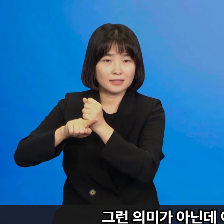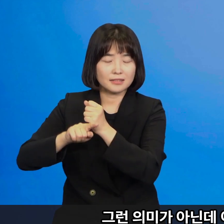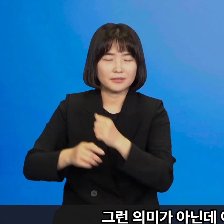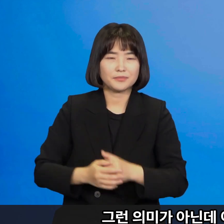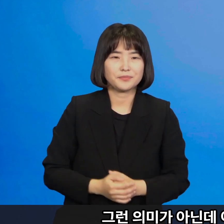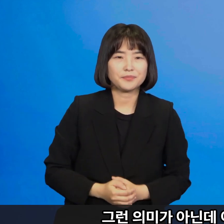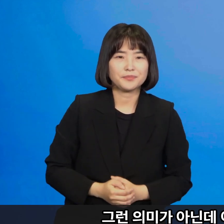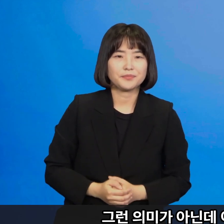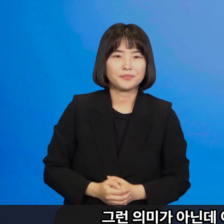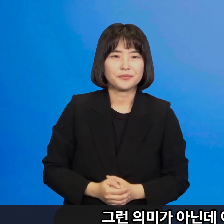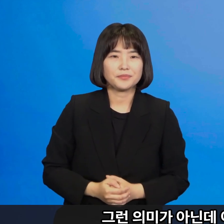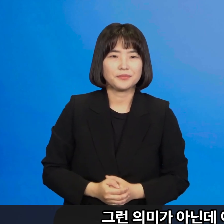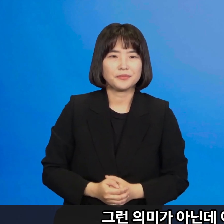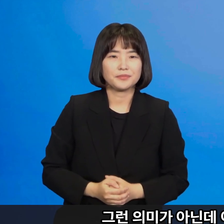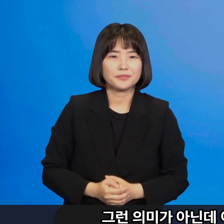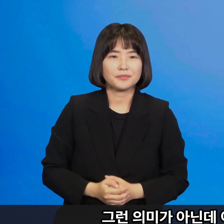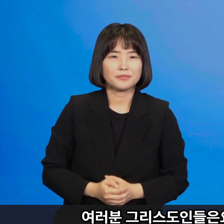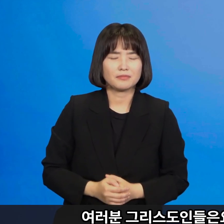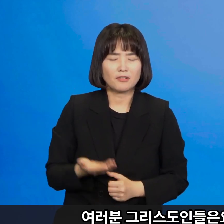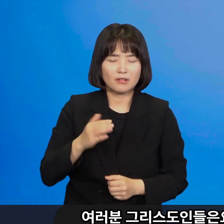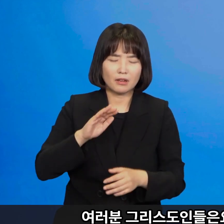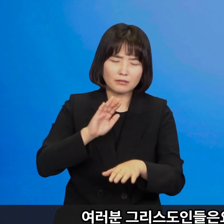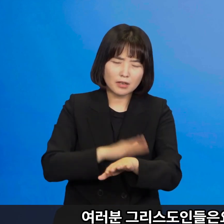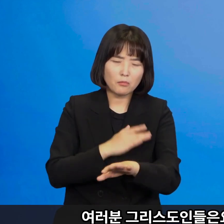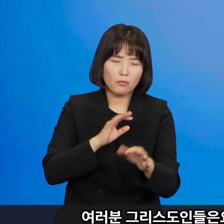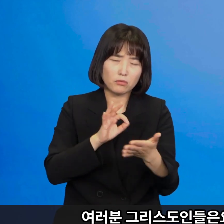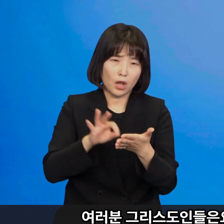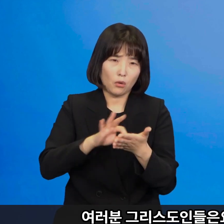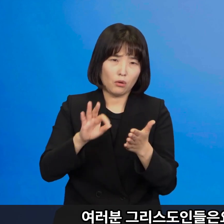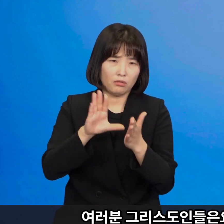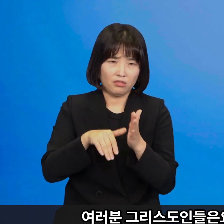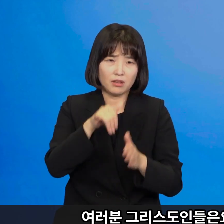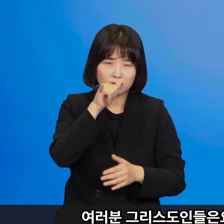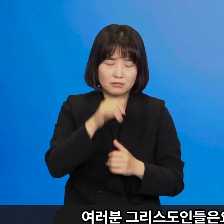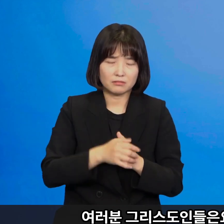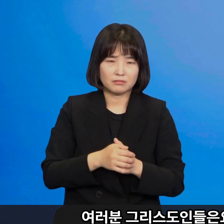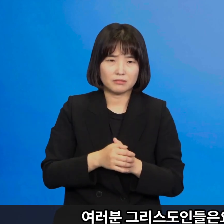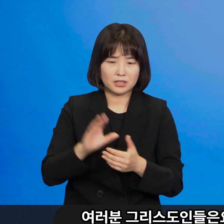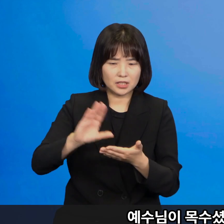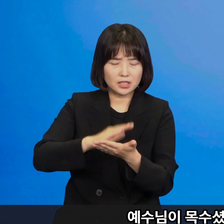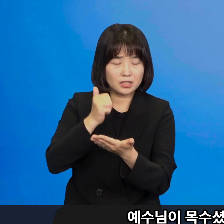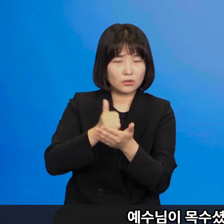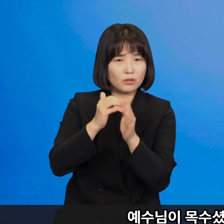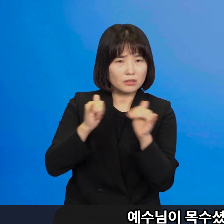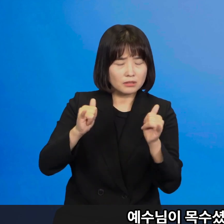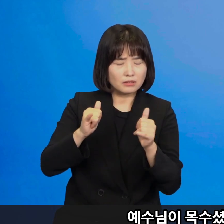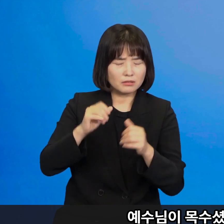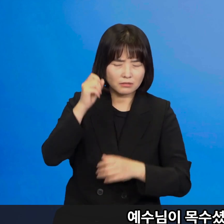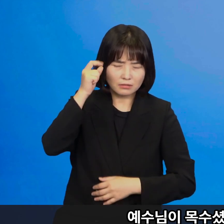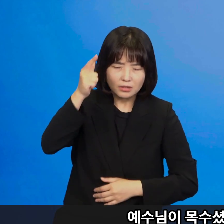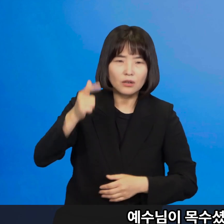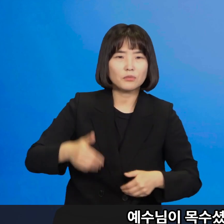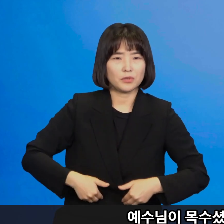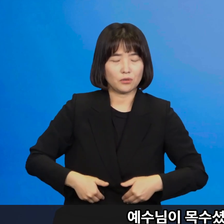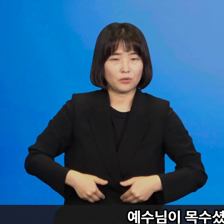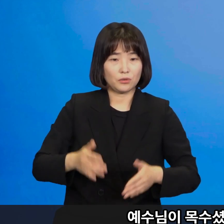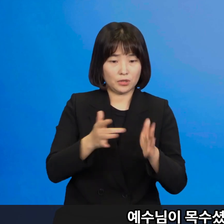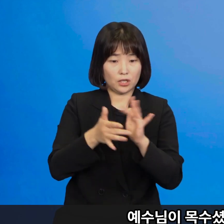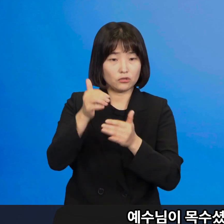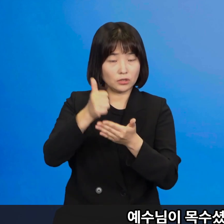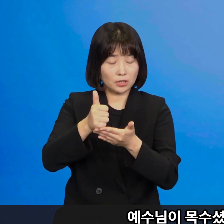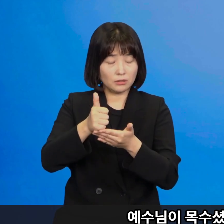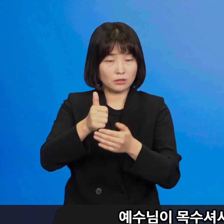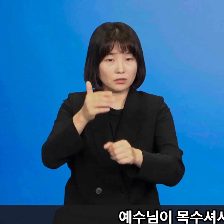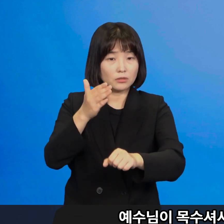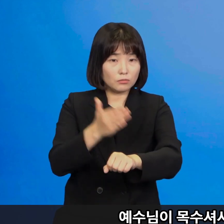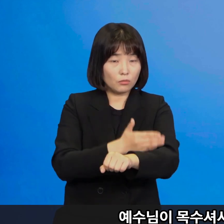의미가 아닌데 이렇게 쓰인단 말이에요. 여러분, 그리스도인들은요 탁월할 수 있어야 됩니다. 예수님이 목 쓰셨는데